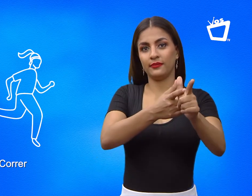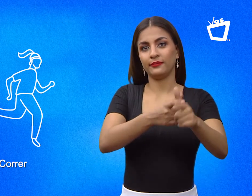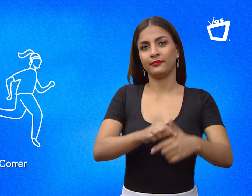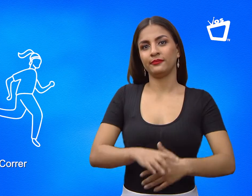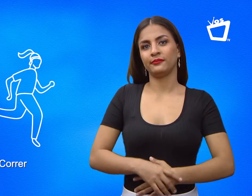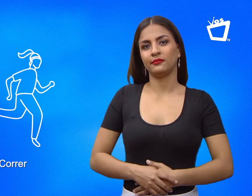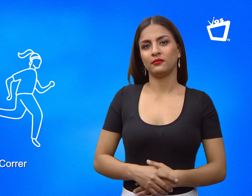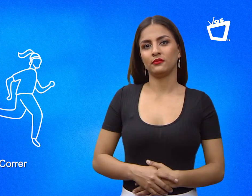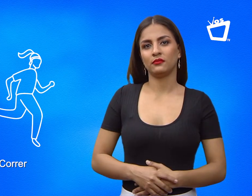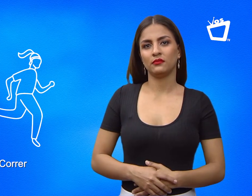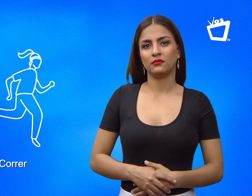Correr.